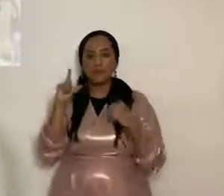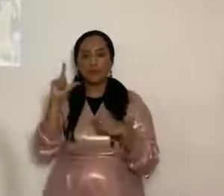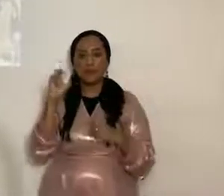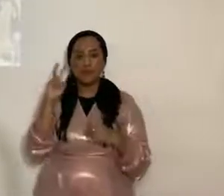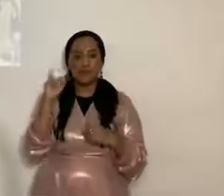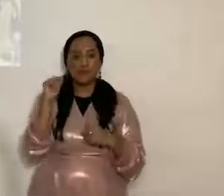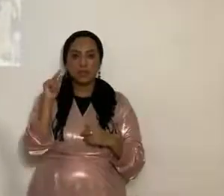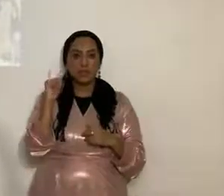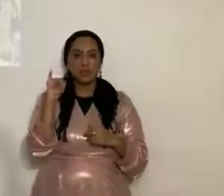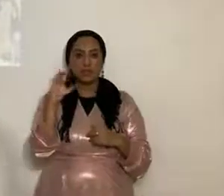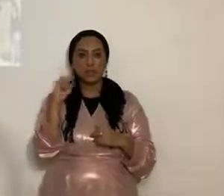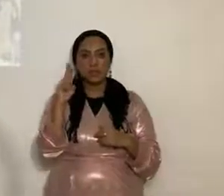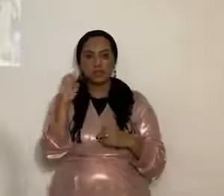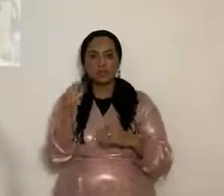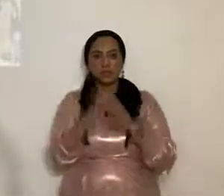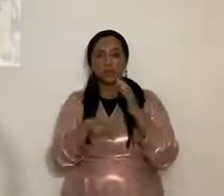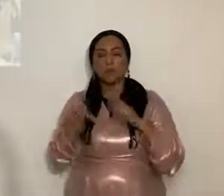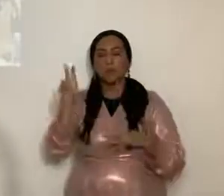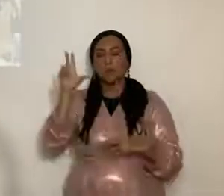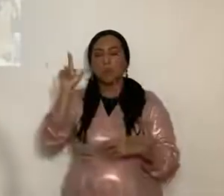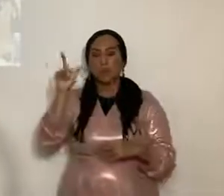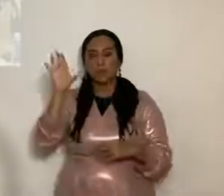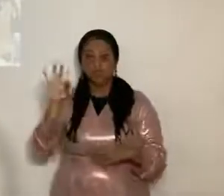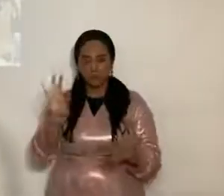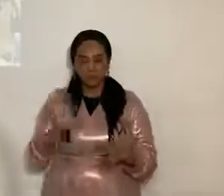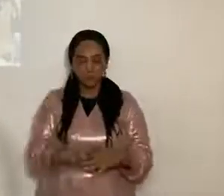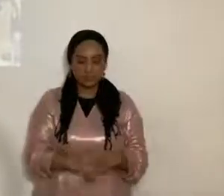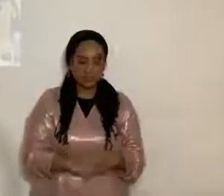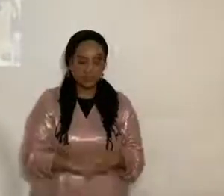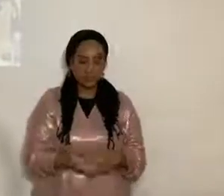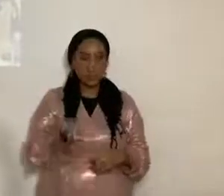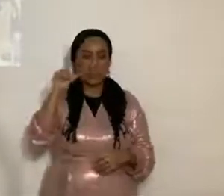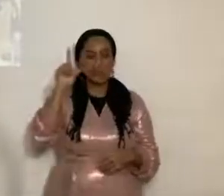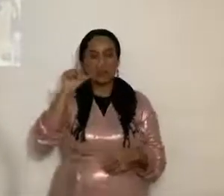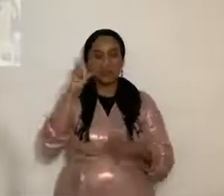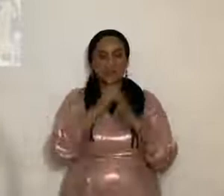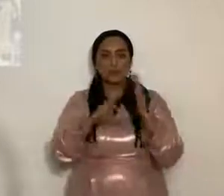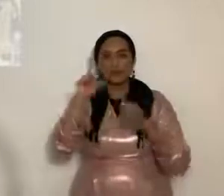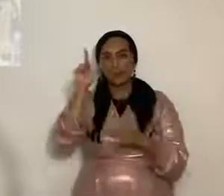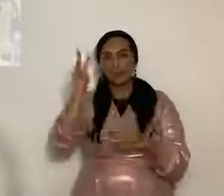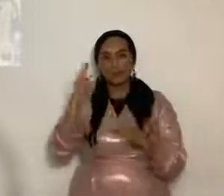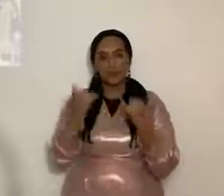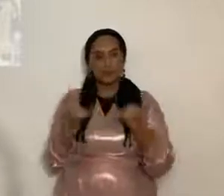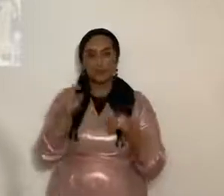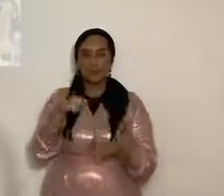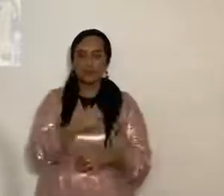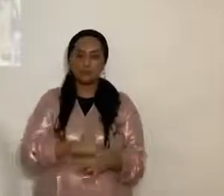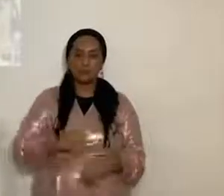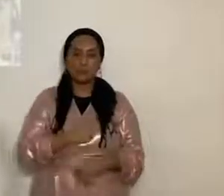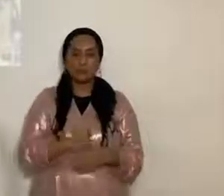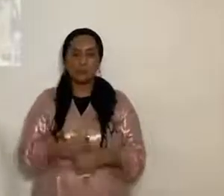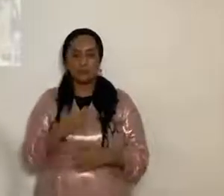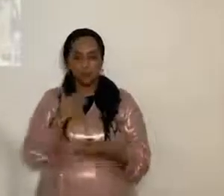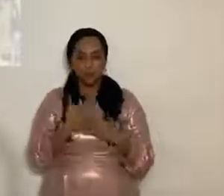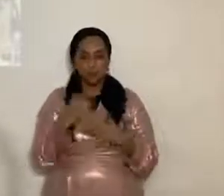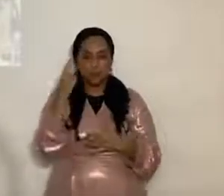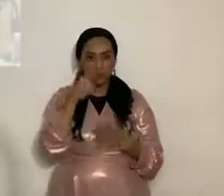Levítico también. Levítico 26. Levítico 26. Ya mejor hazte Teshuvá. Te